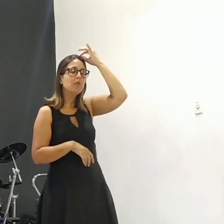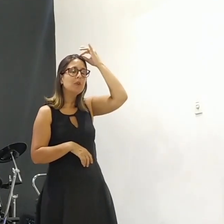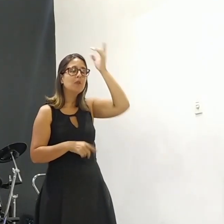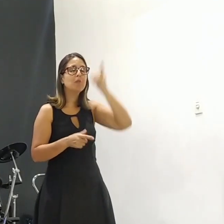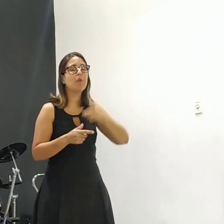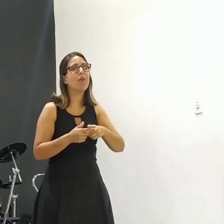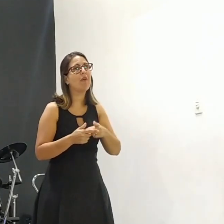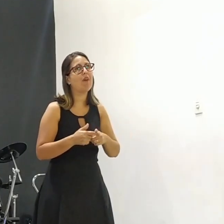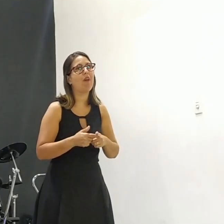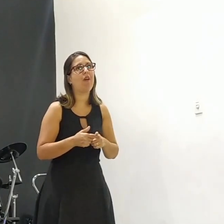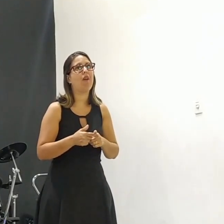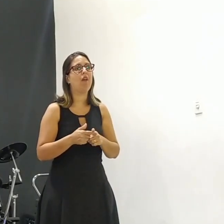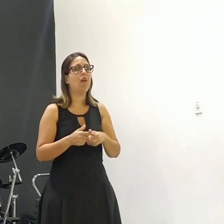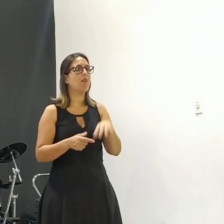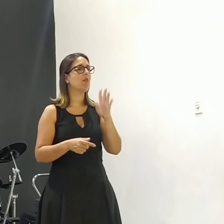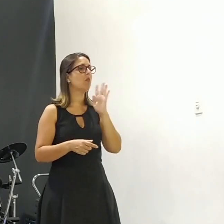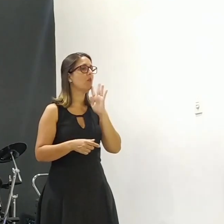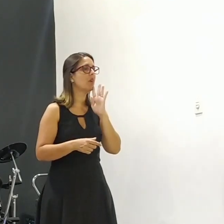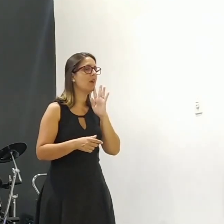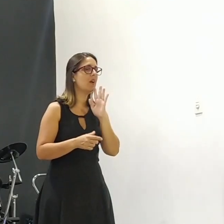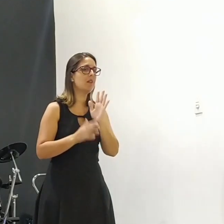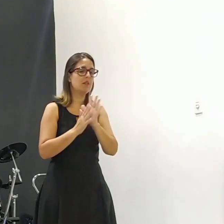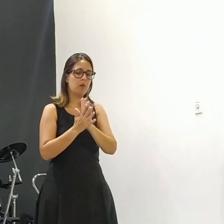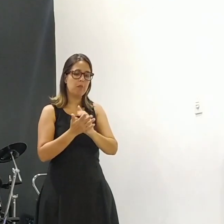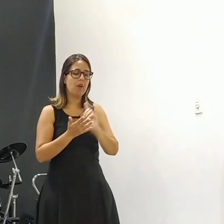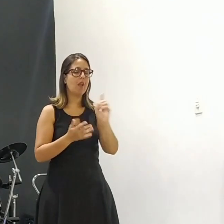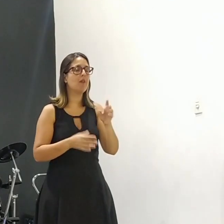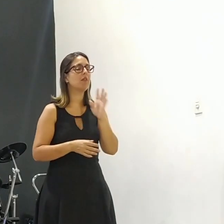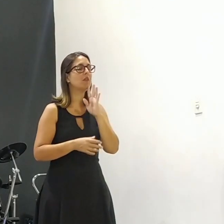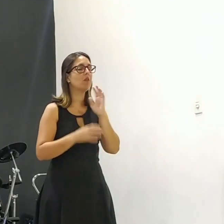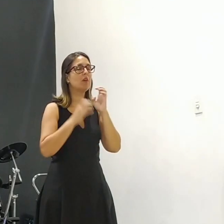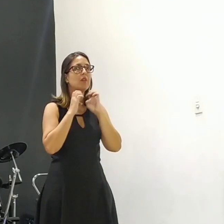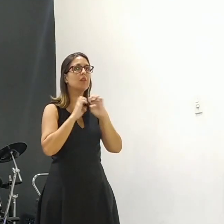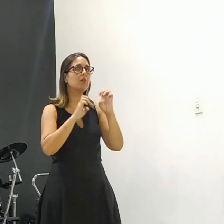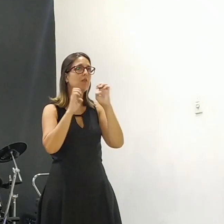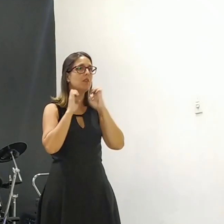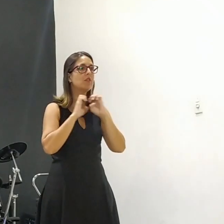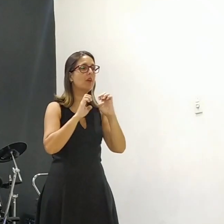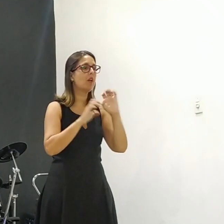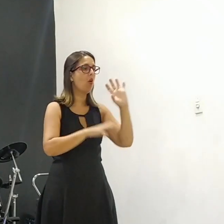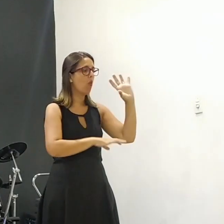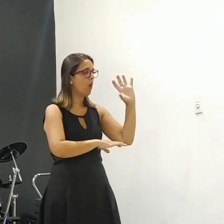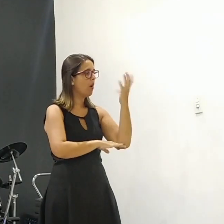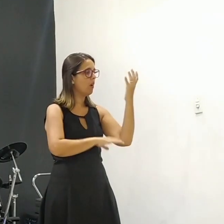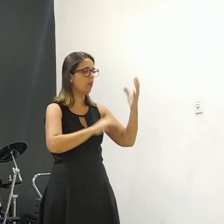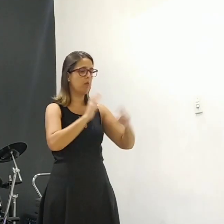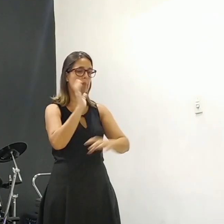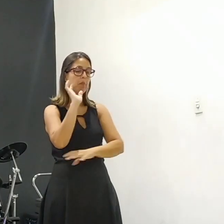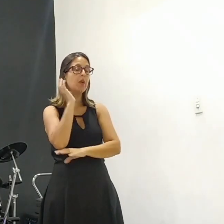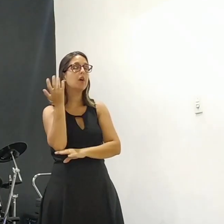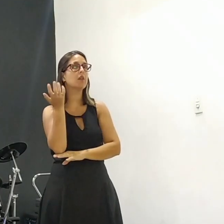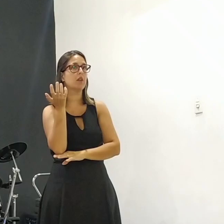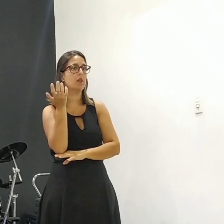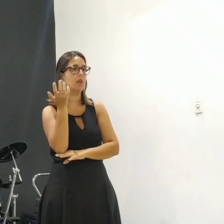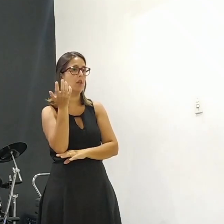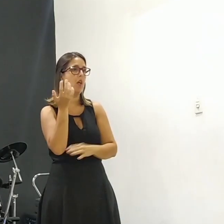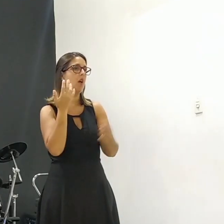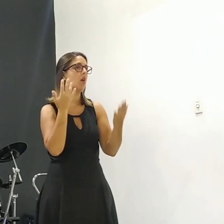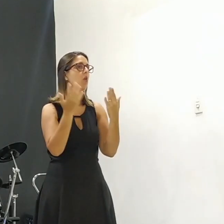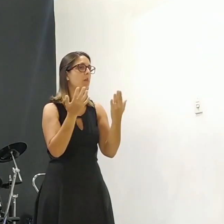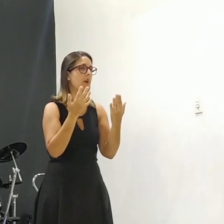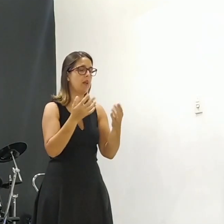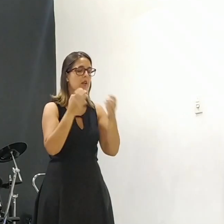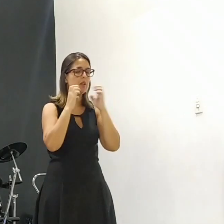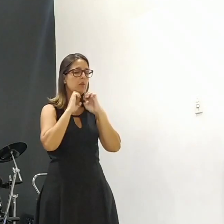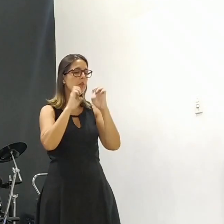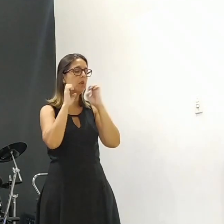não conhece o Evangelho. Amém? Então essas plantas, essas árvores, elas vão matar a fome dessas pessoas,